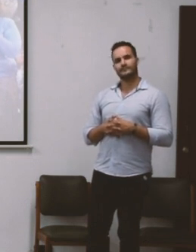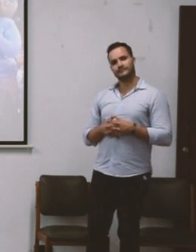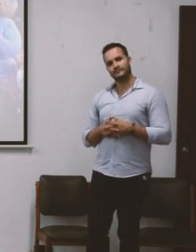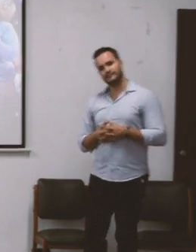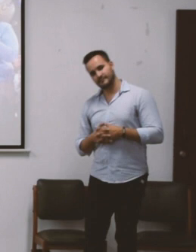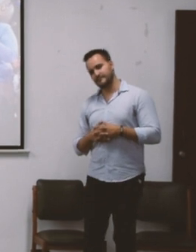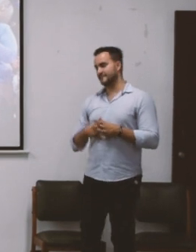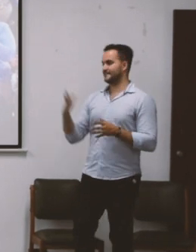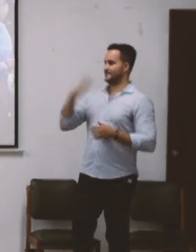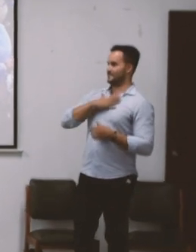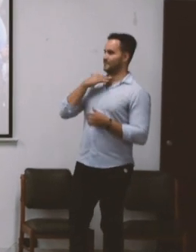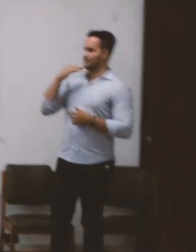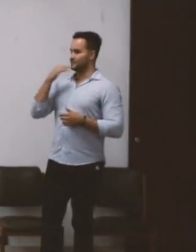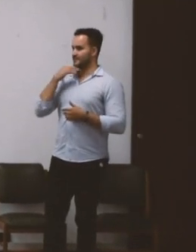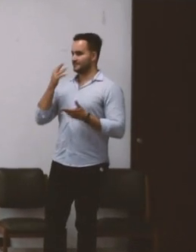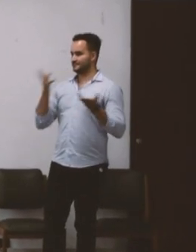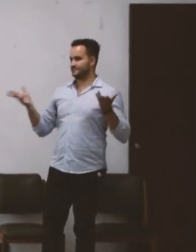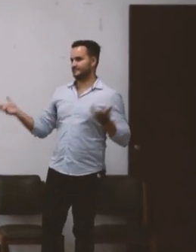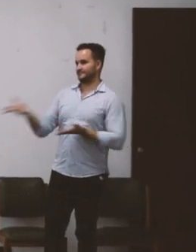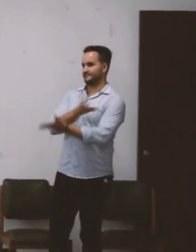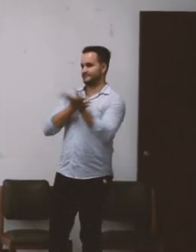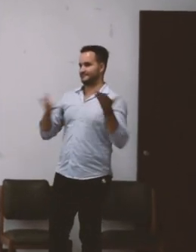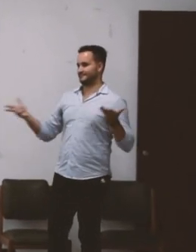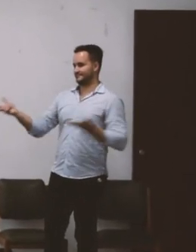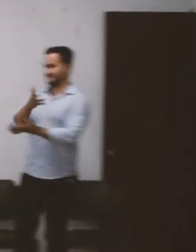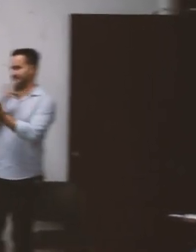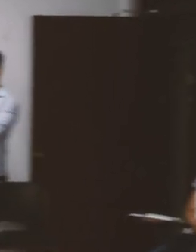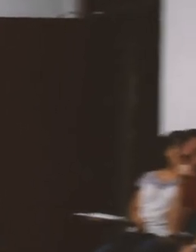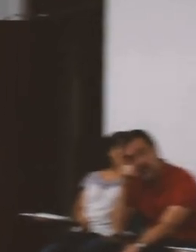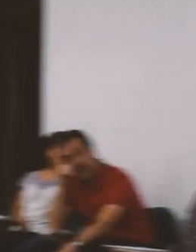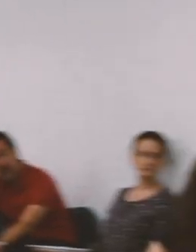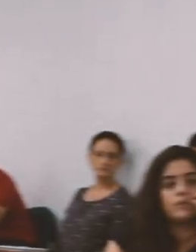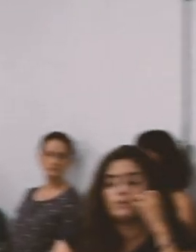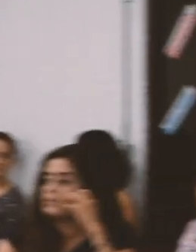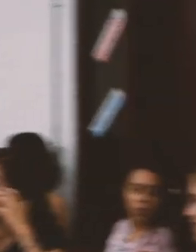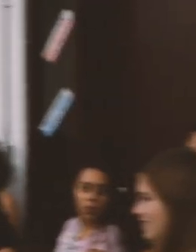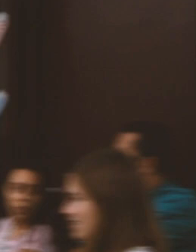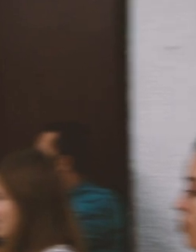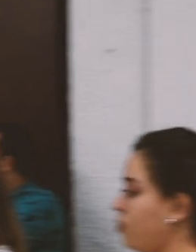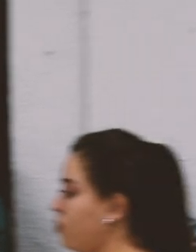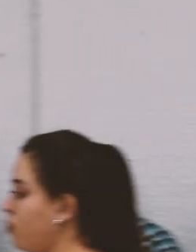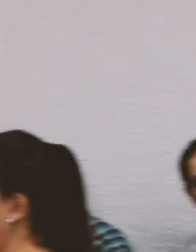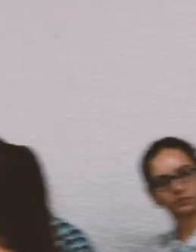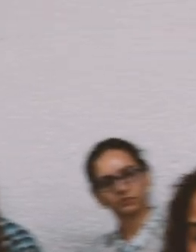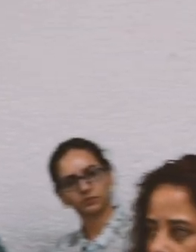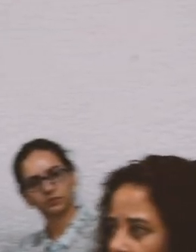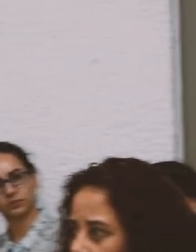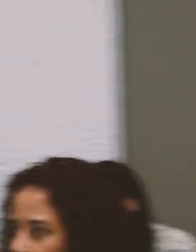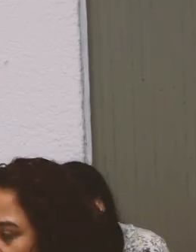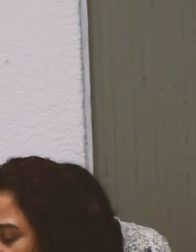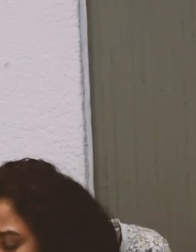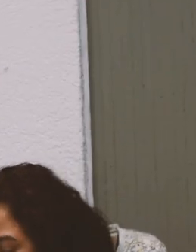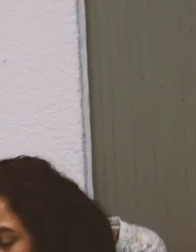Yo no sé si se trata de una dinámica de pregunta-respuesta. Yo pensaría que más bien es una conversación